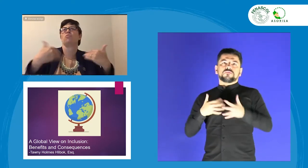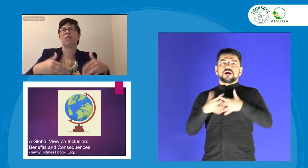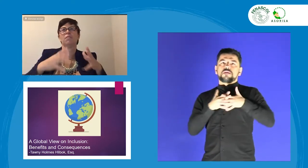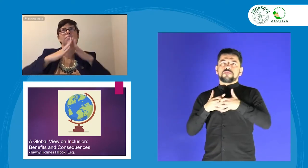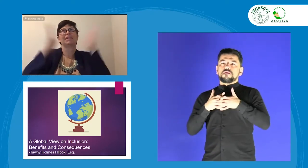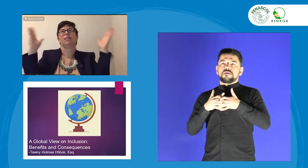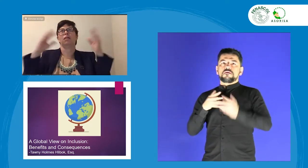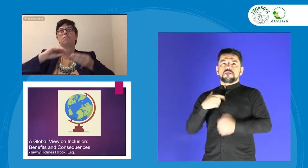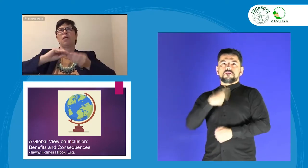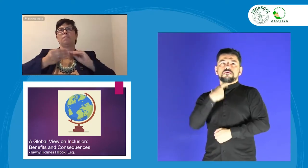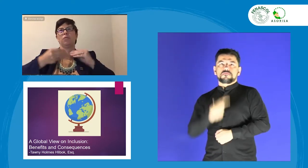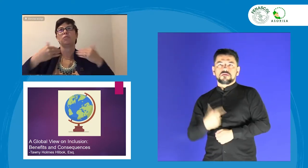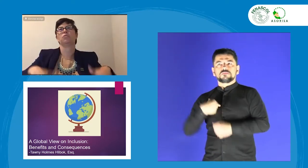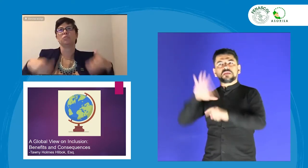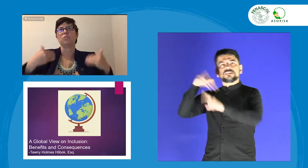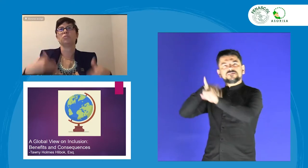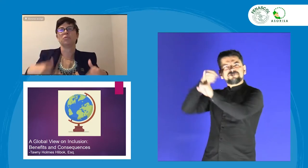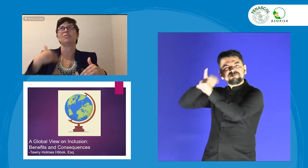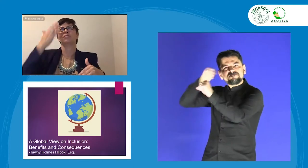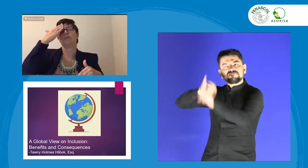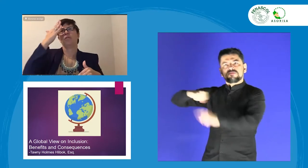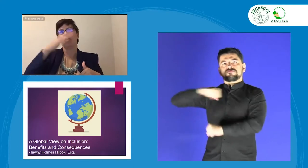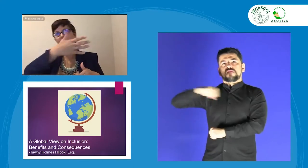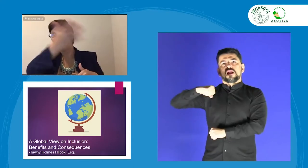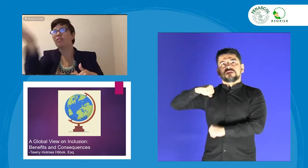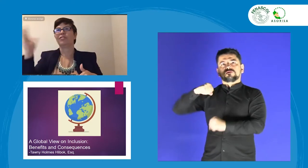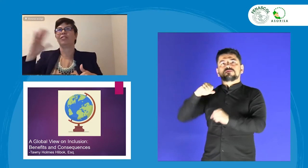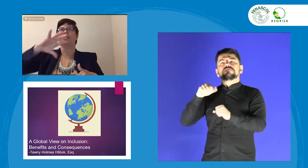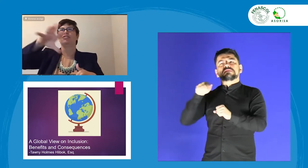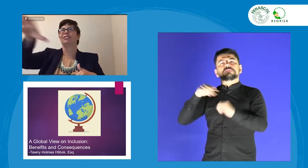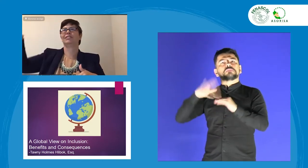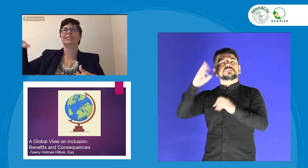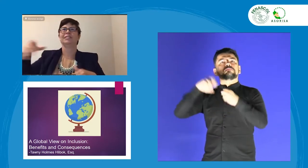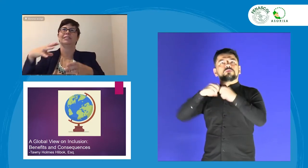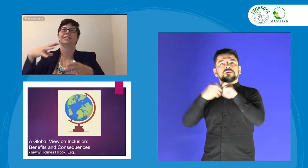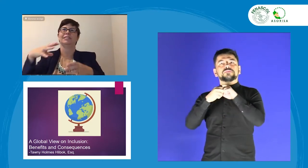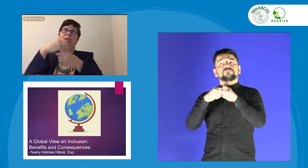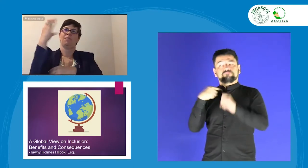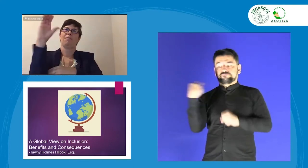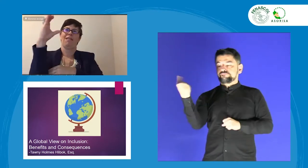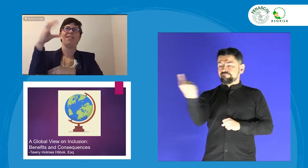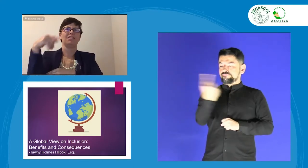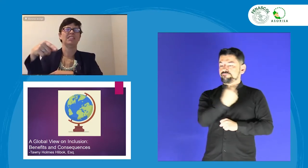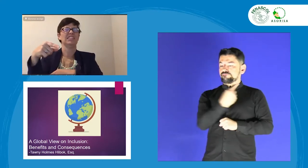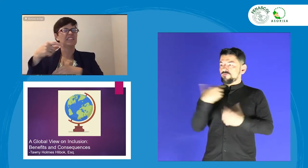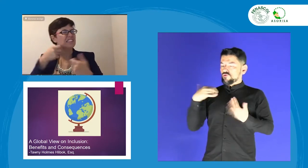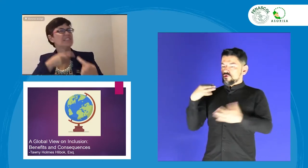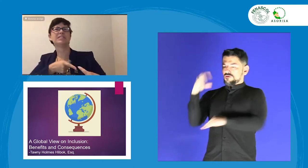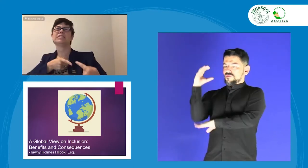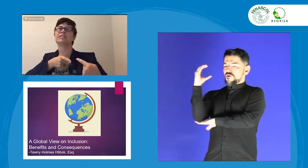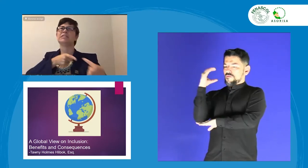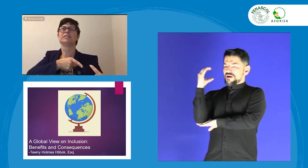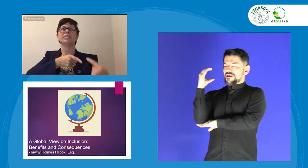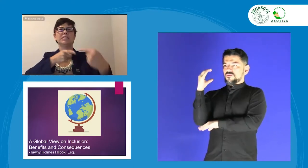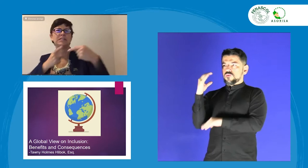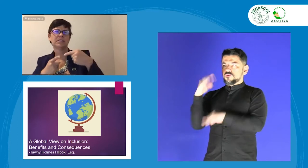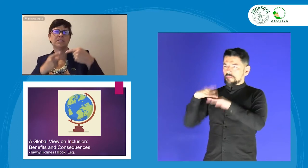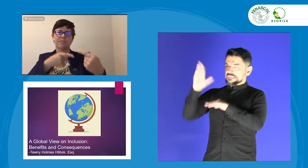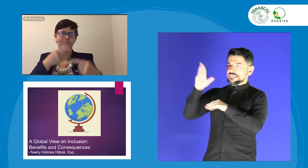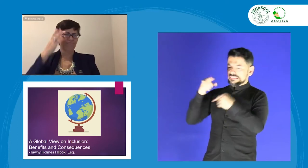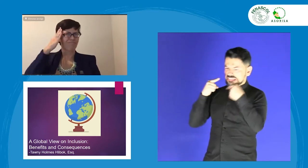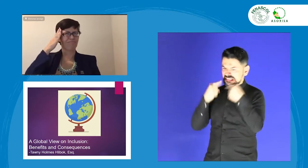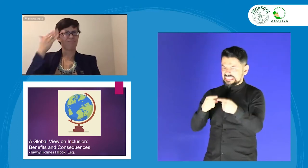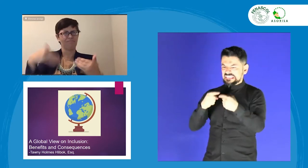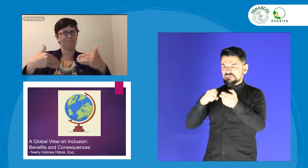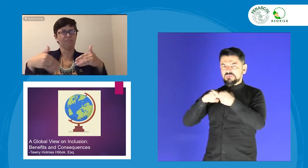también vamos a hablar acerca del mundo, cuál es la situación actual del mundo y los problemas, pues, que nosotros estamos enfrentando,